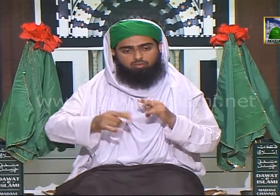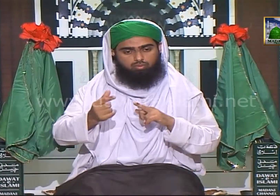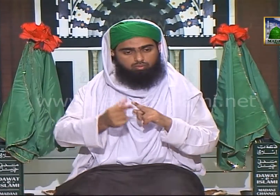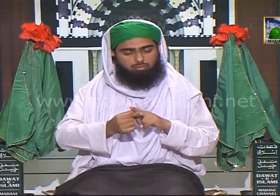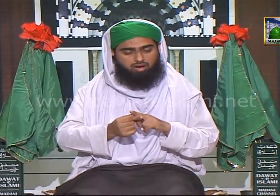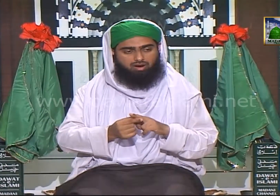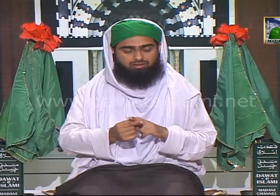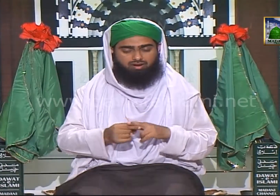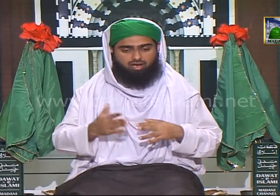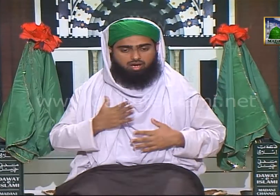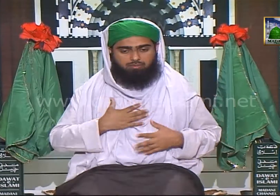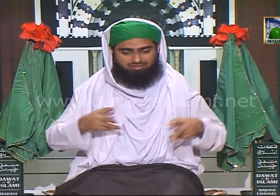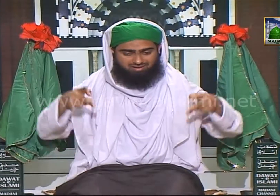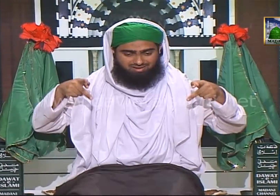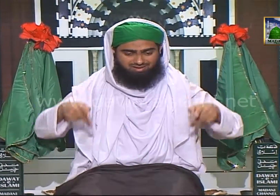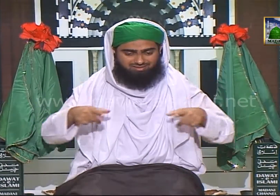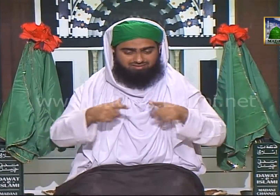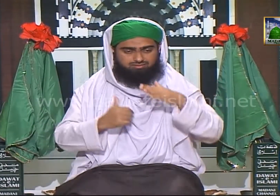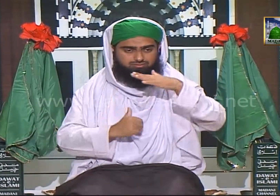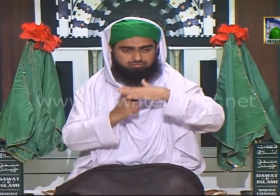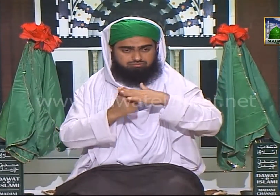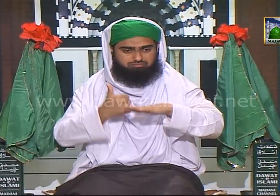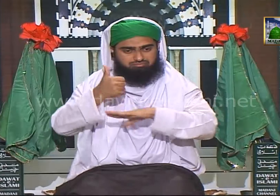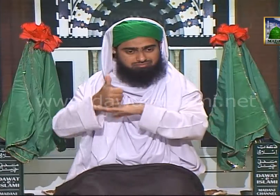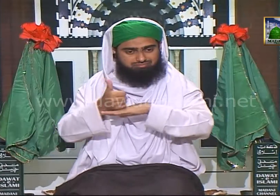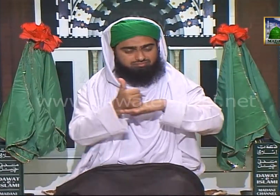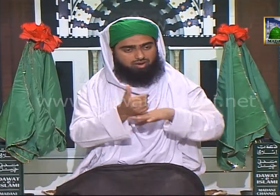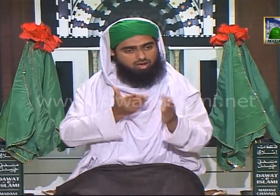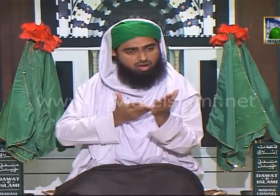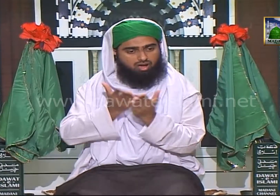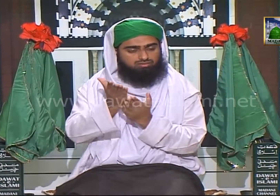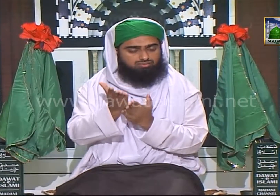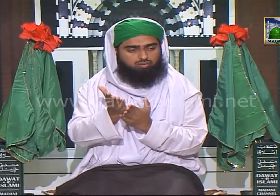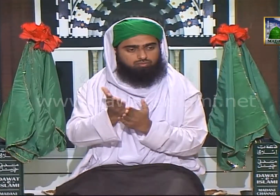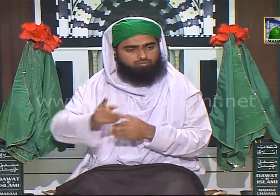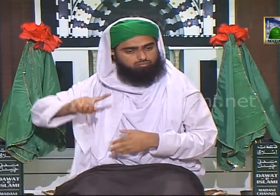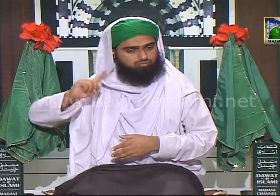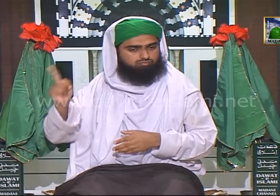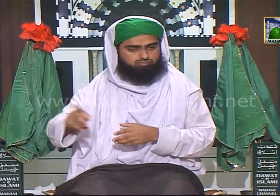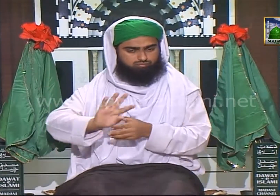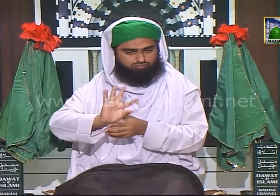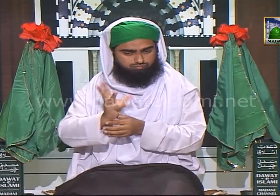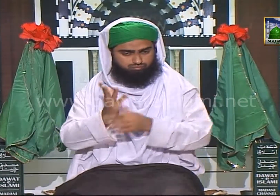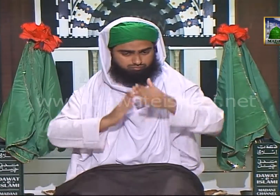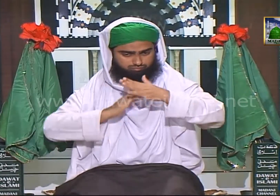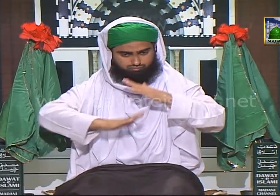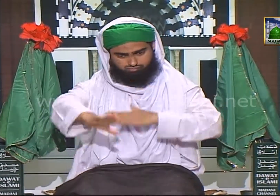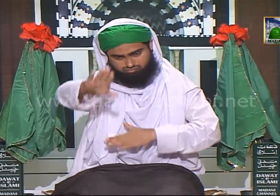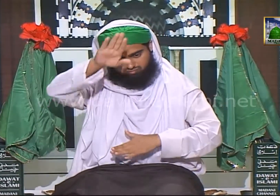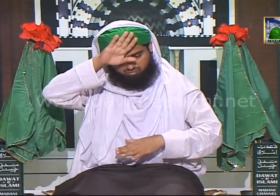جا رہے ہیں، میں نے اس کے واقعہ سنا ہے، سلیمان علیہ السلام جو پوری دنیا پر حکمران ہے، جنات انسان سب اس کے مطلب ماتحت، پرندے چرندے